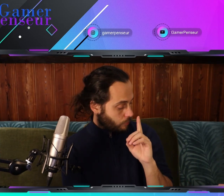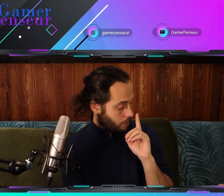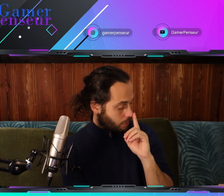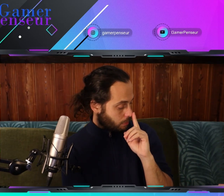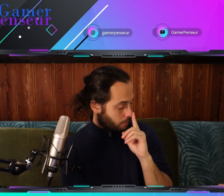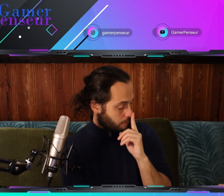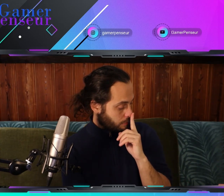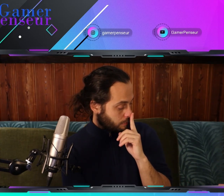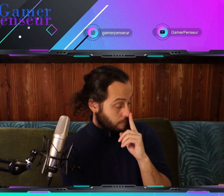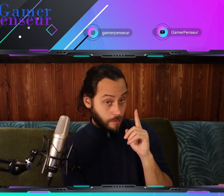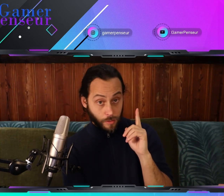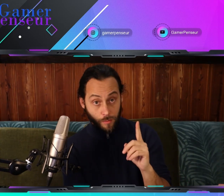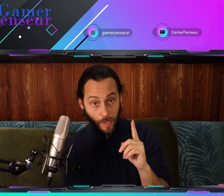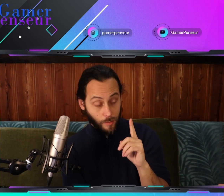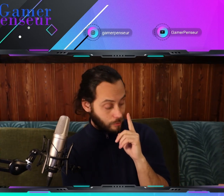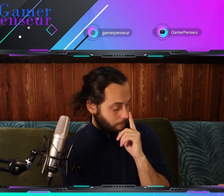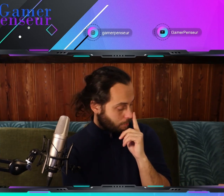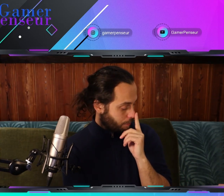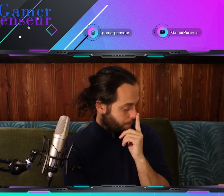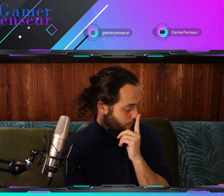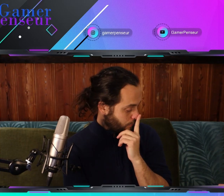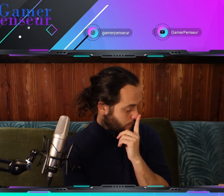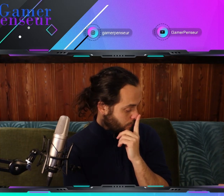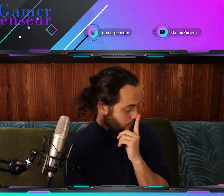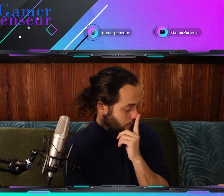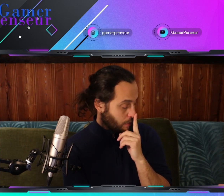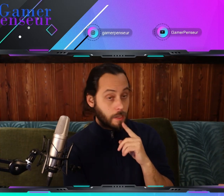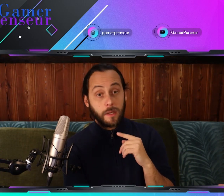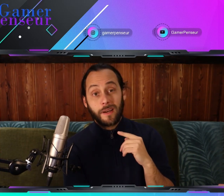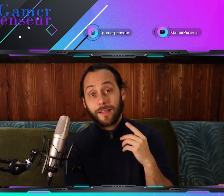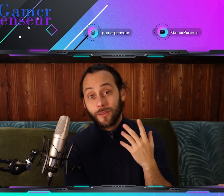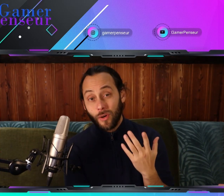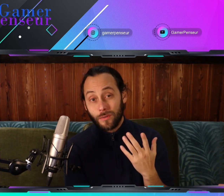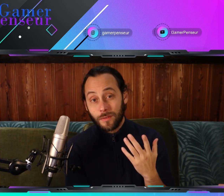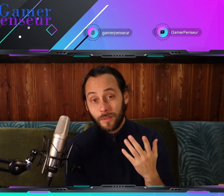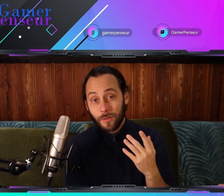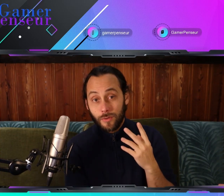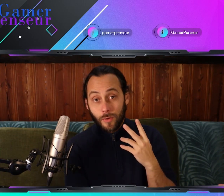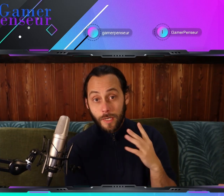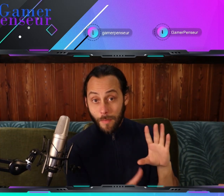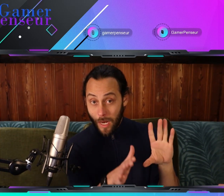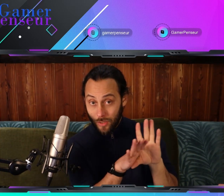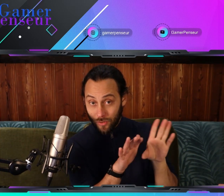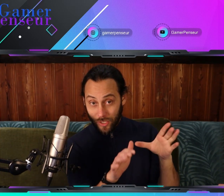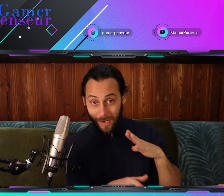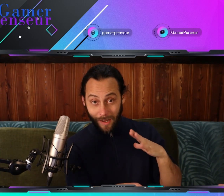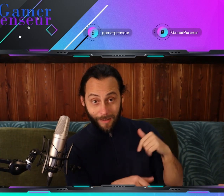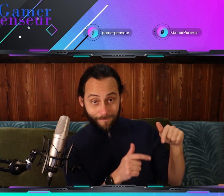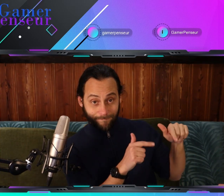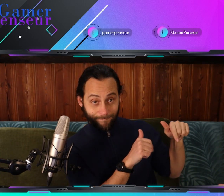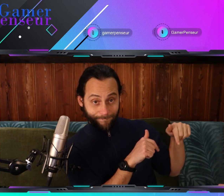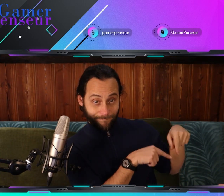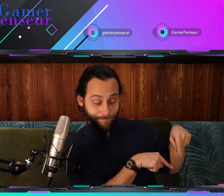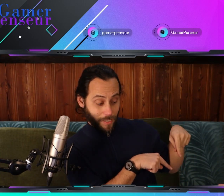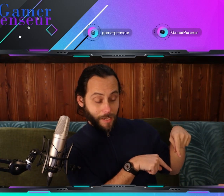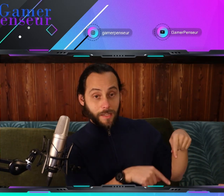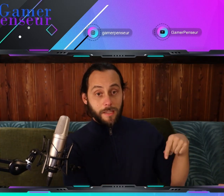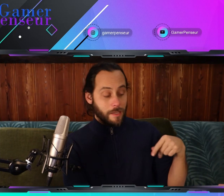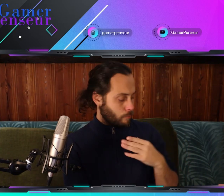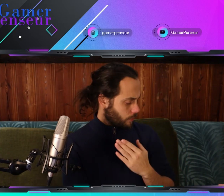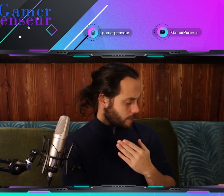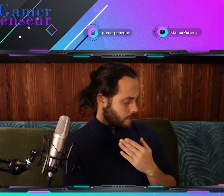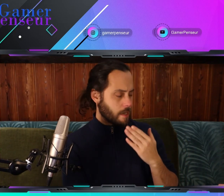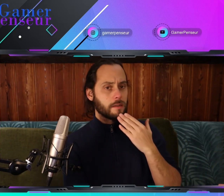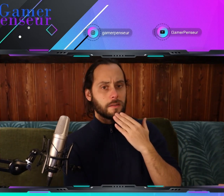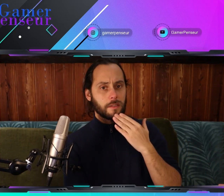Et puis, celui-là, je m'en souviens pas. La tante. Alors, sur l'image que j'ai là,